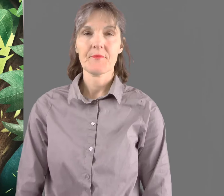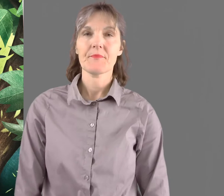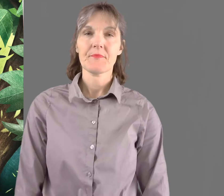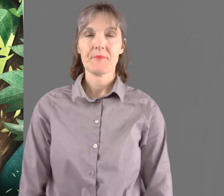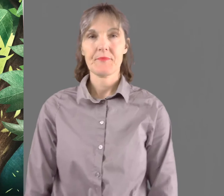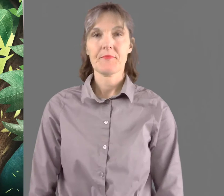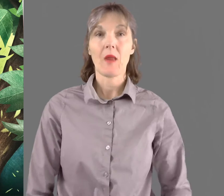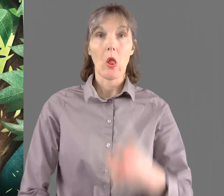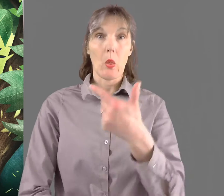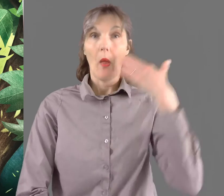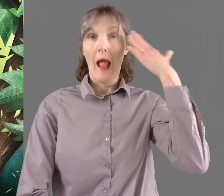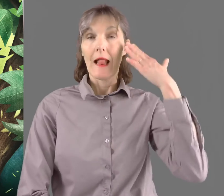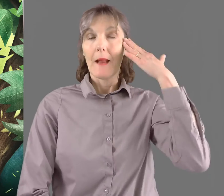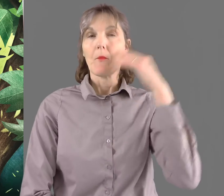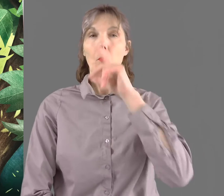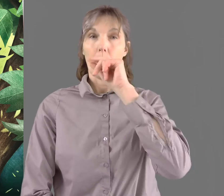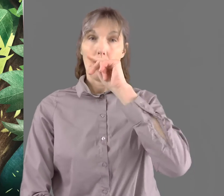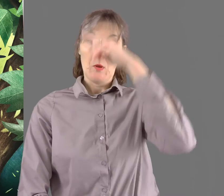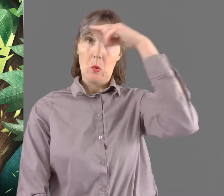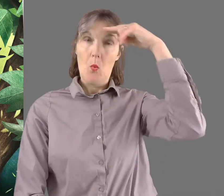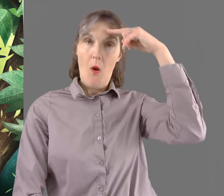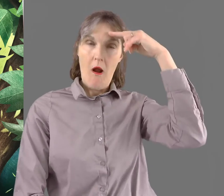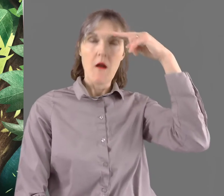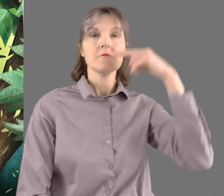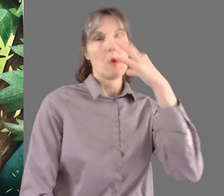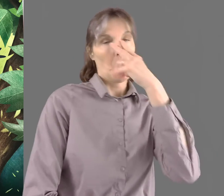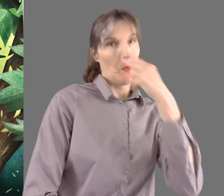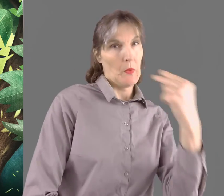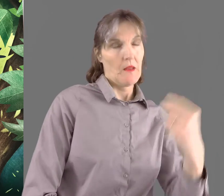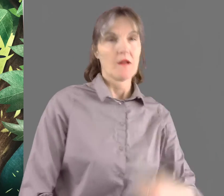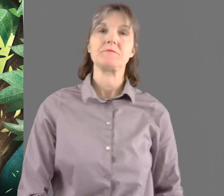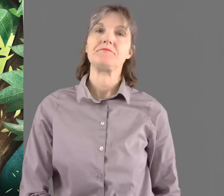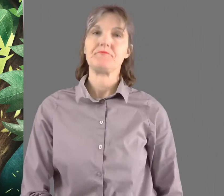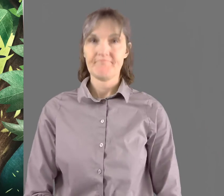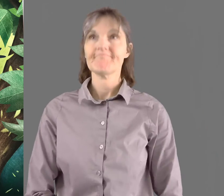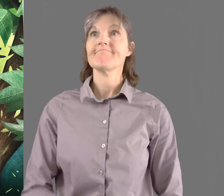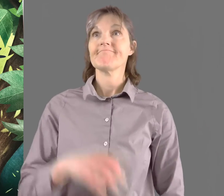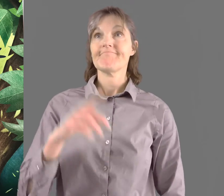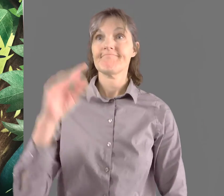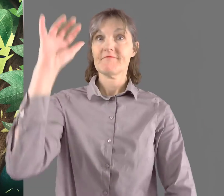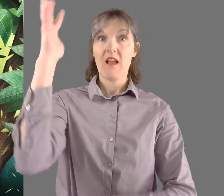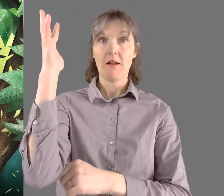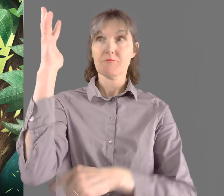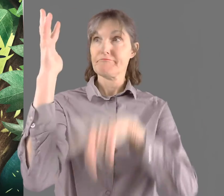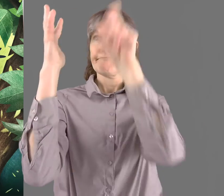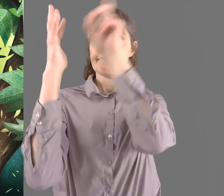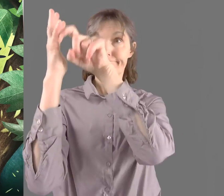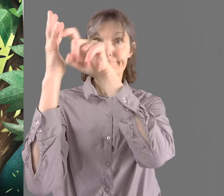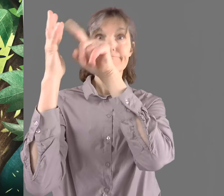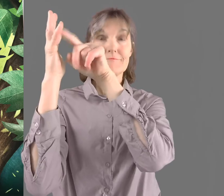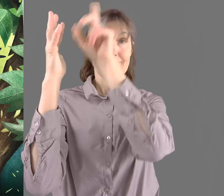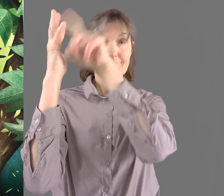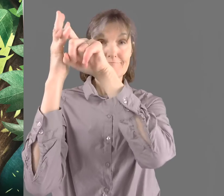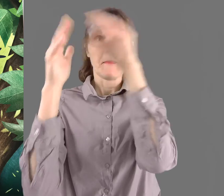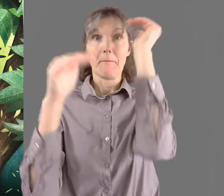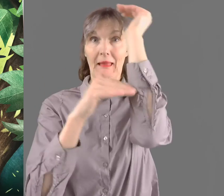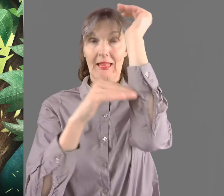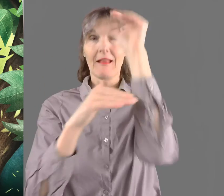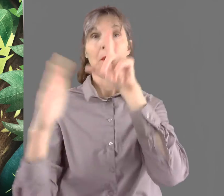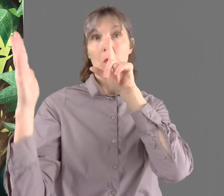Le corbeau et le renard. Maître Corbeau, sur un arbre perché,